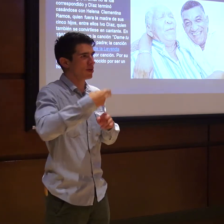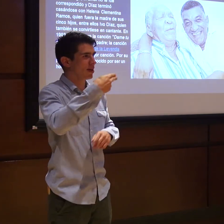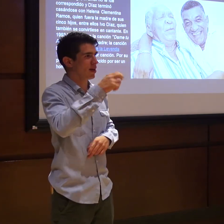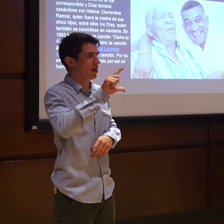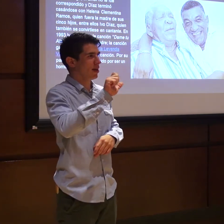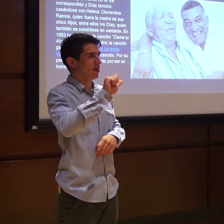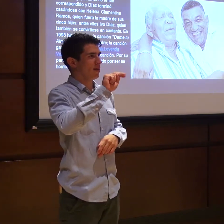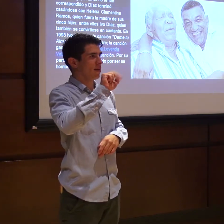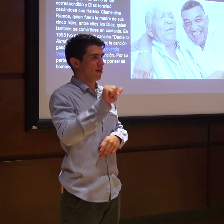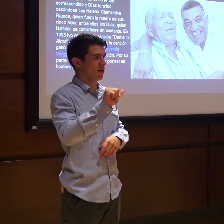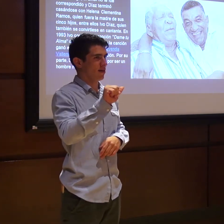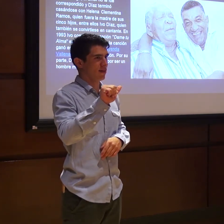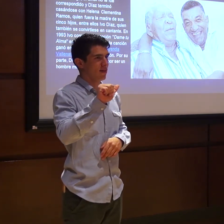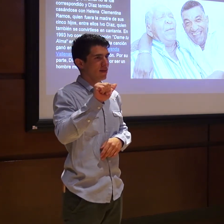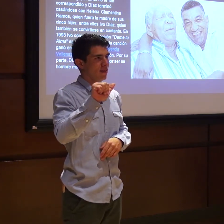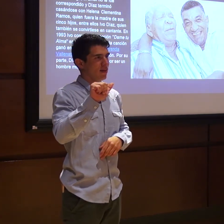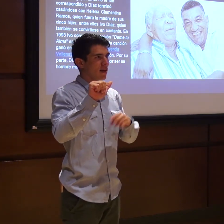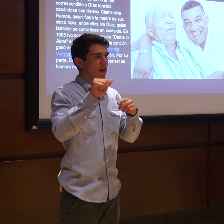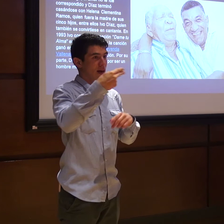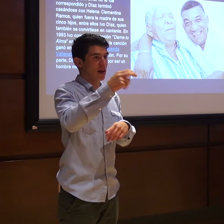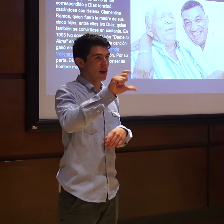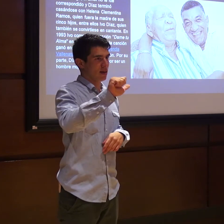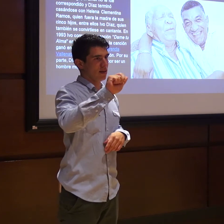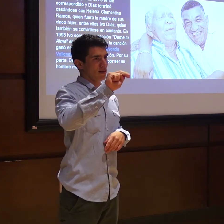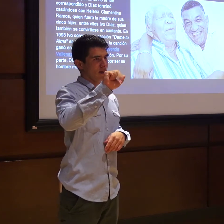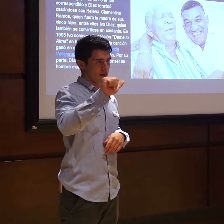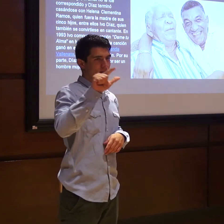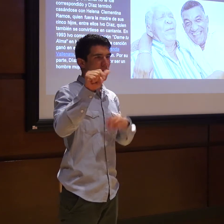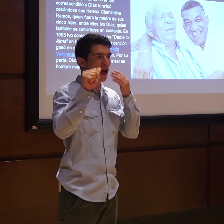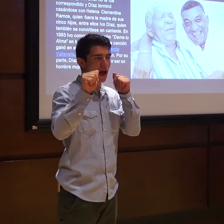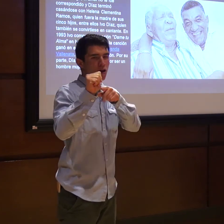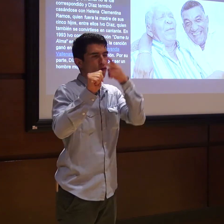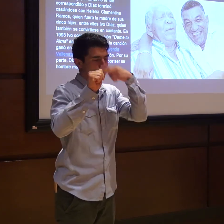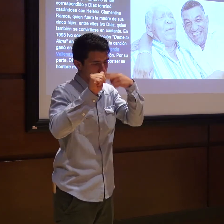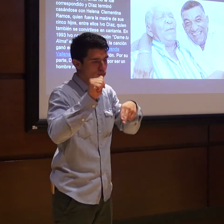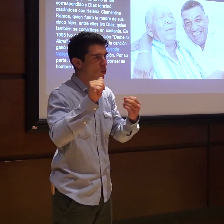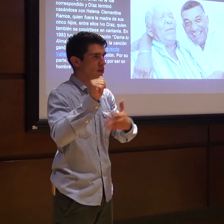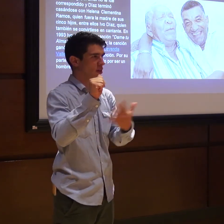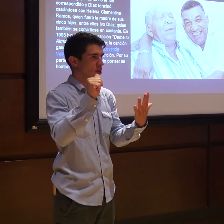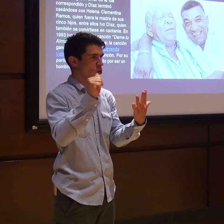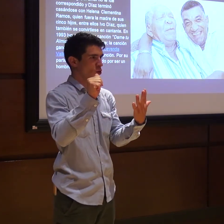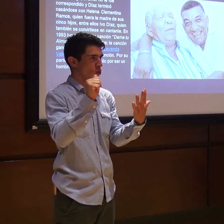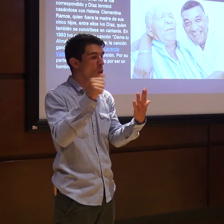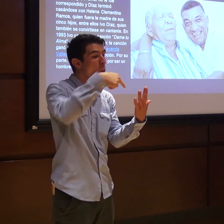En vista de que Leandro intentó conquistar a varias mujeres, finalmente él terminó por casarse con